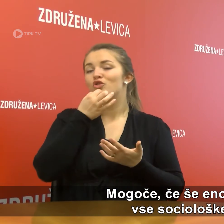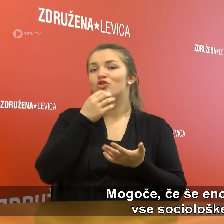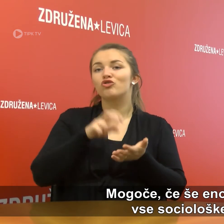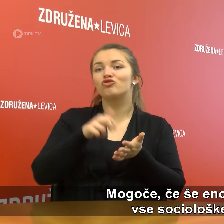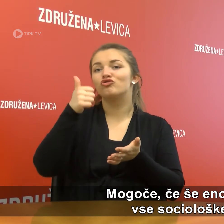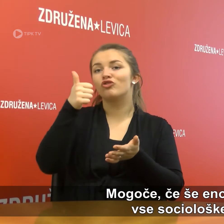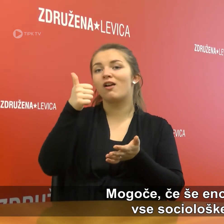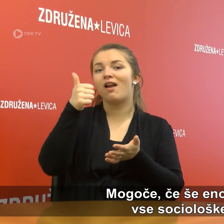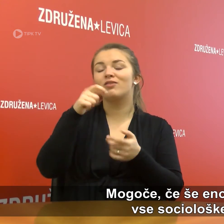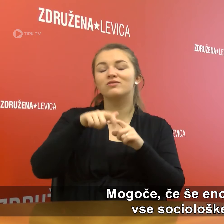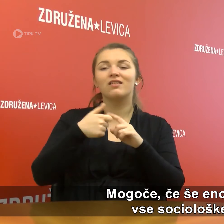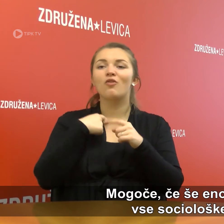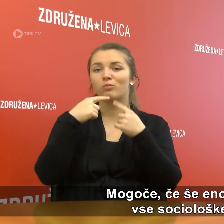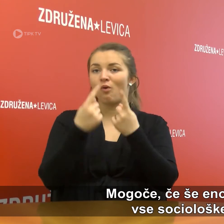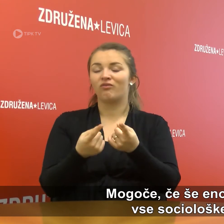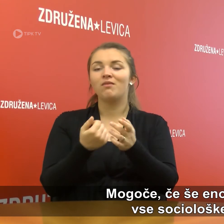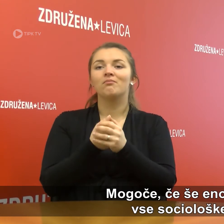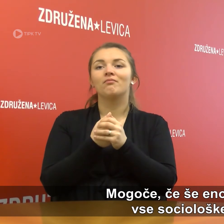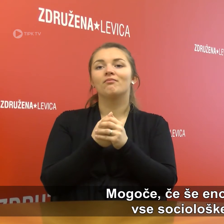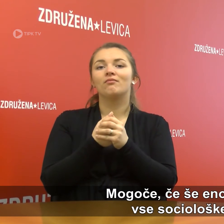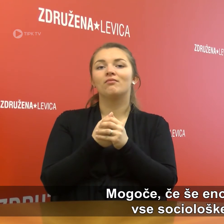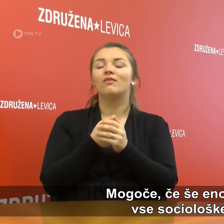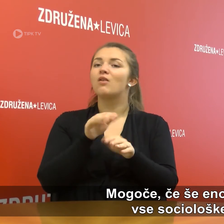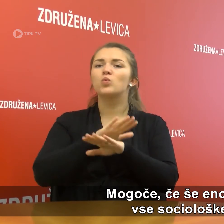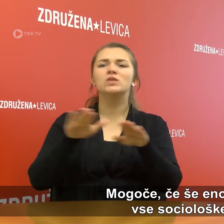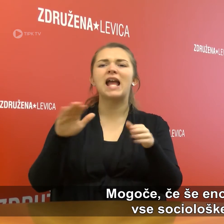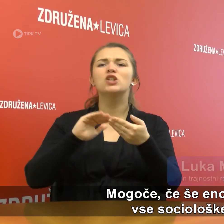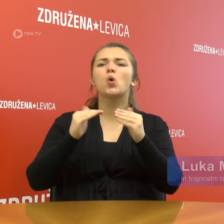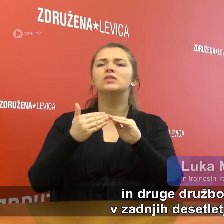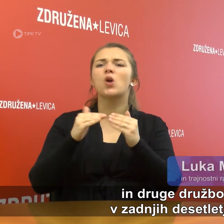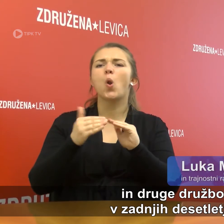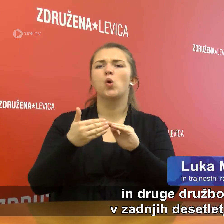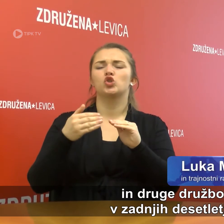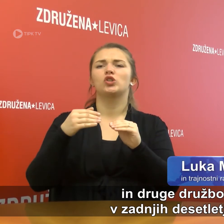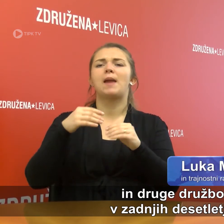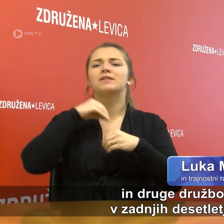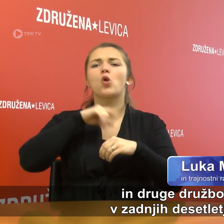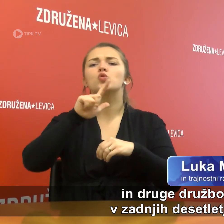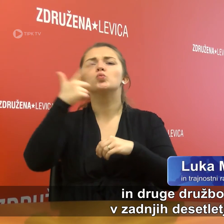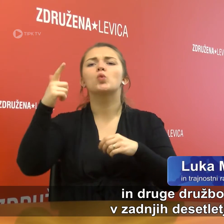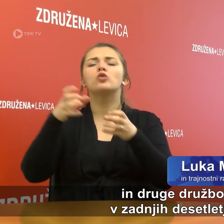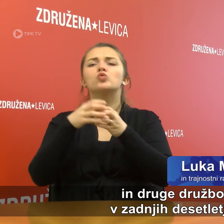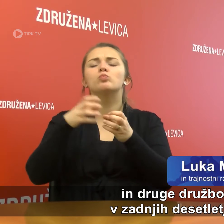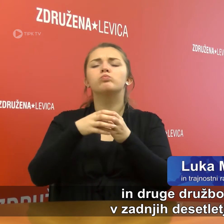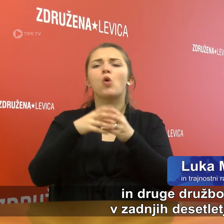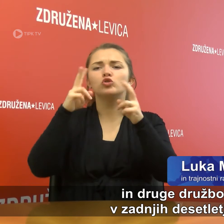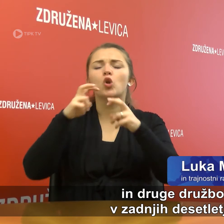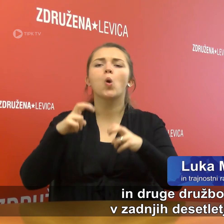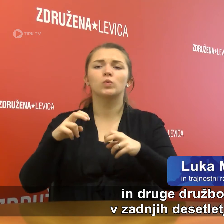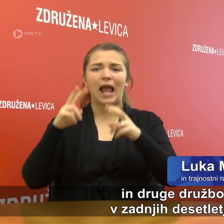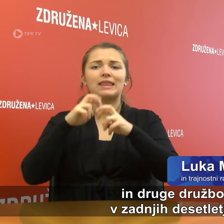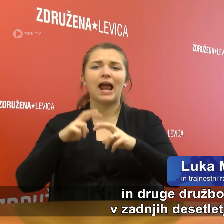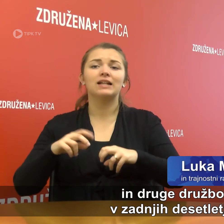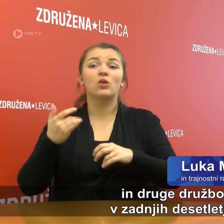povem. Vse sociološke, psihološke in druge družboslovne analize v zadnjih desetletjih so pokazale,